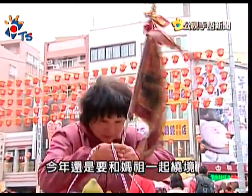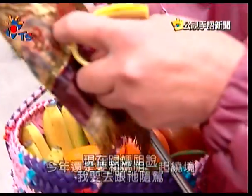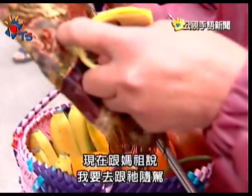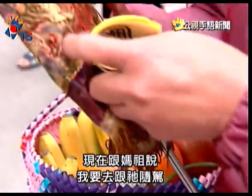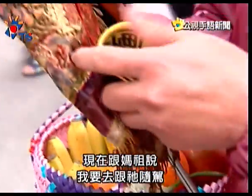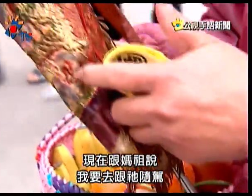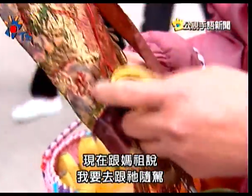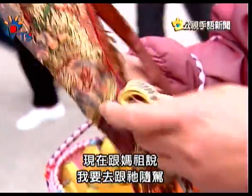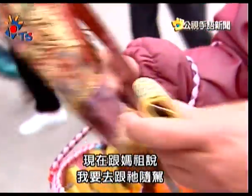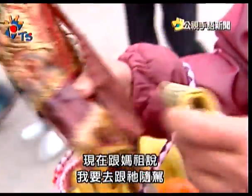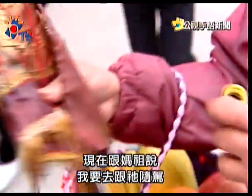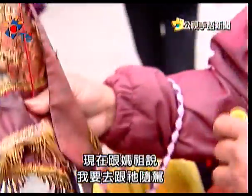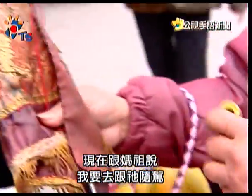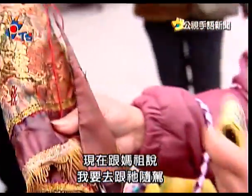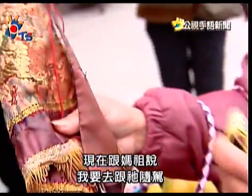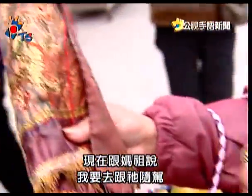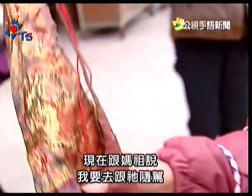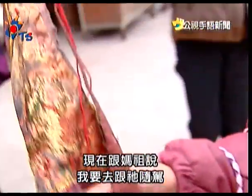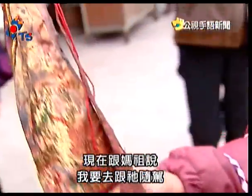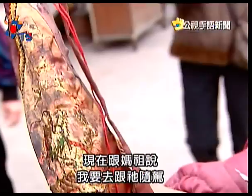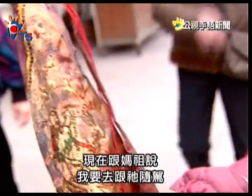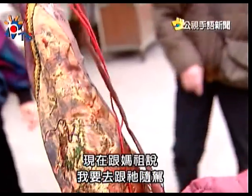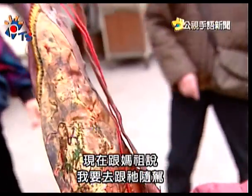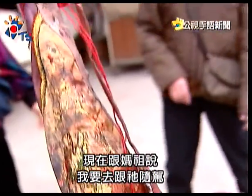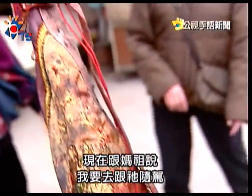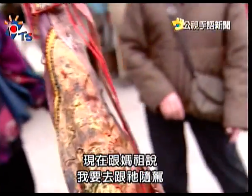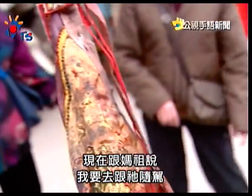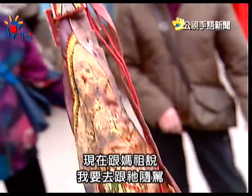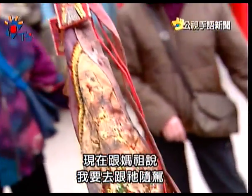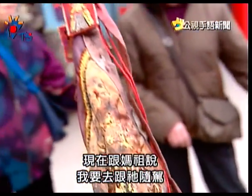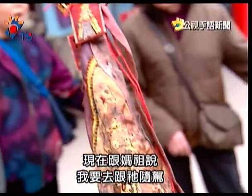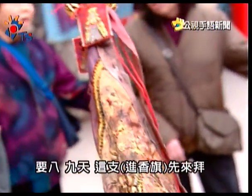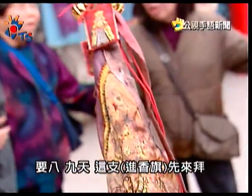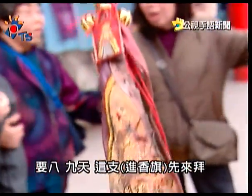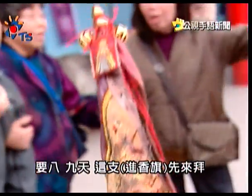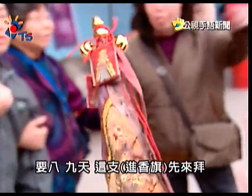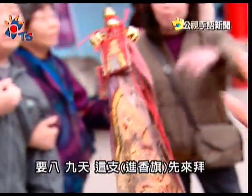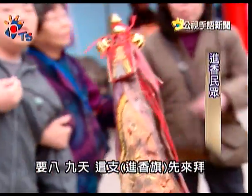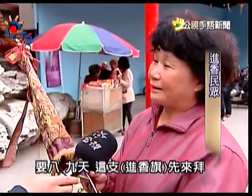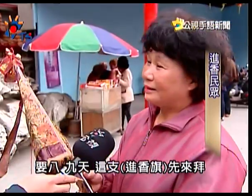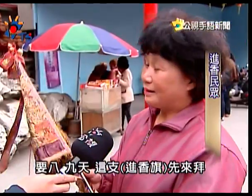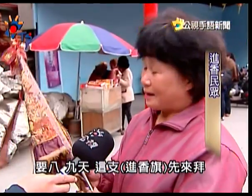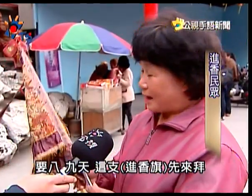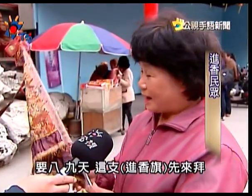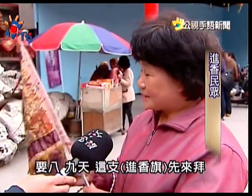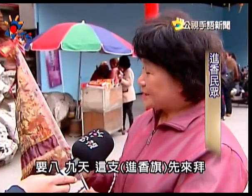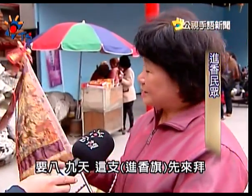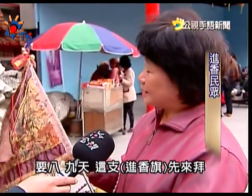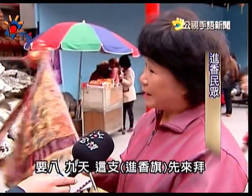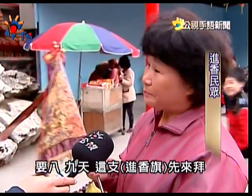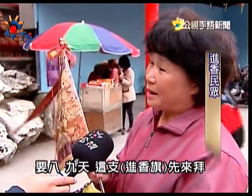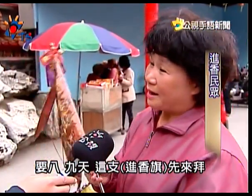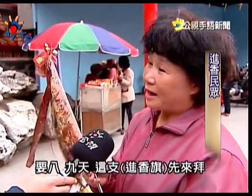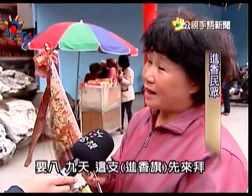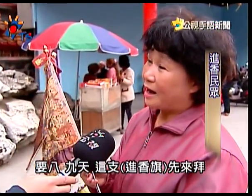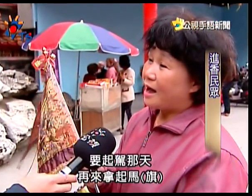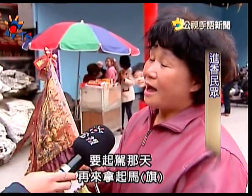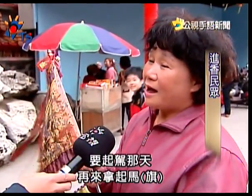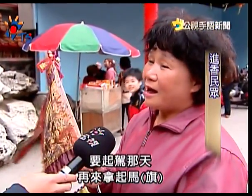现在先来跟妈祖讲，咱就要改随加8天9天安尼，这个先来拜，